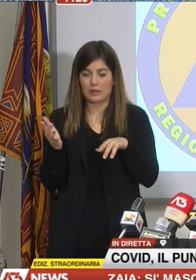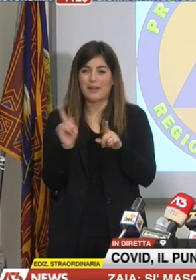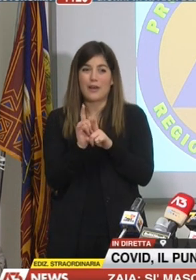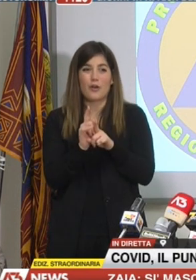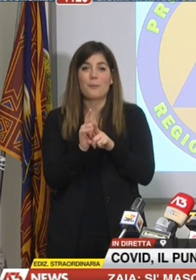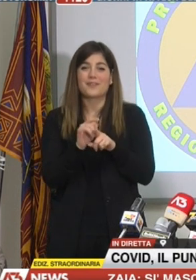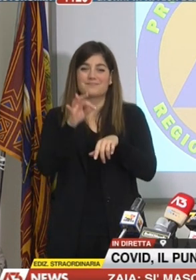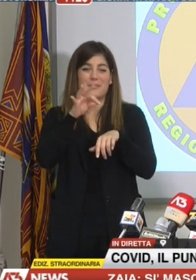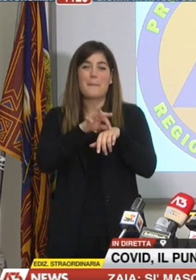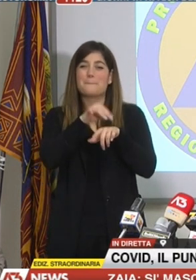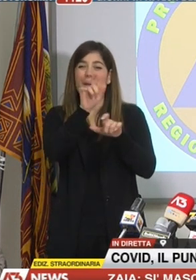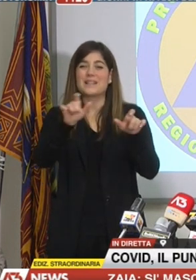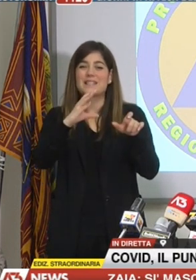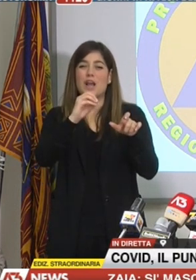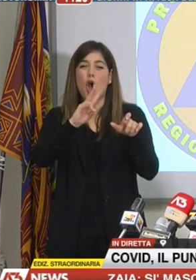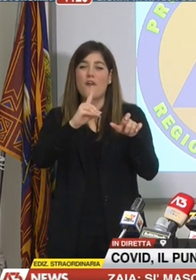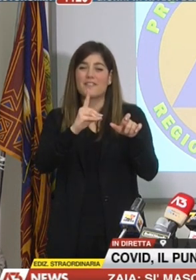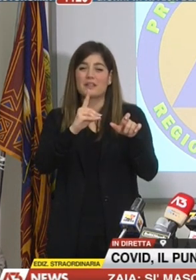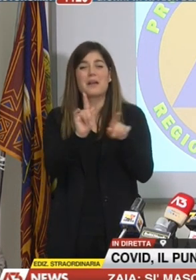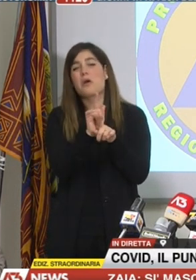normale il paziente Covid.